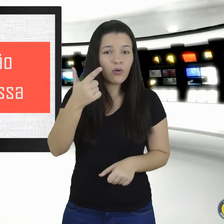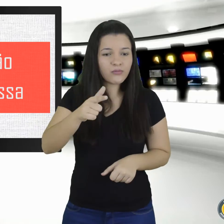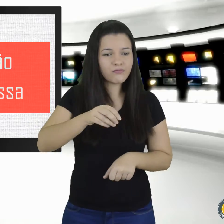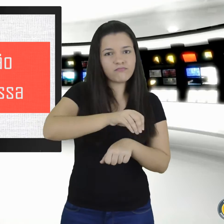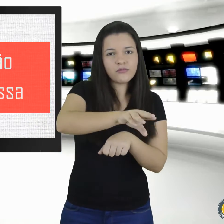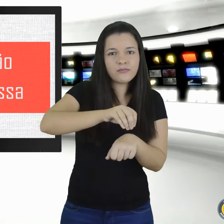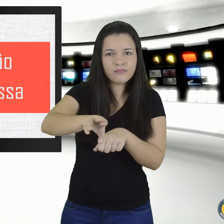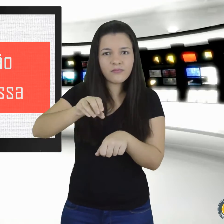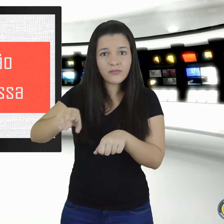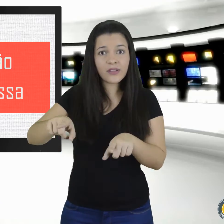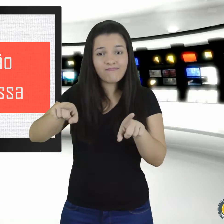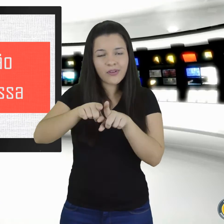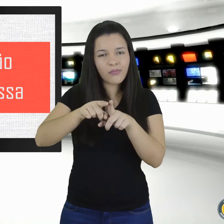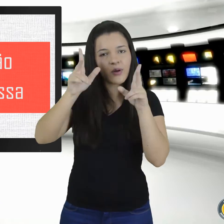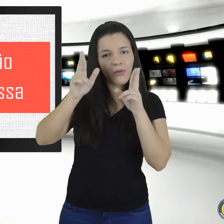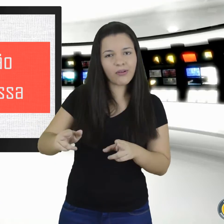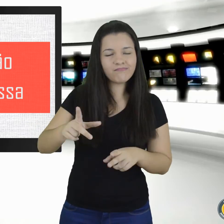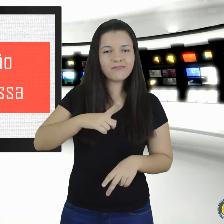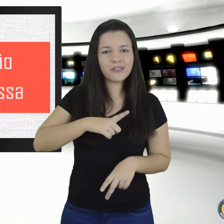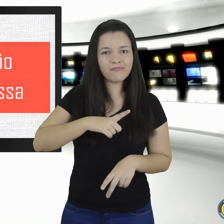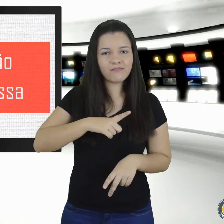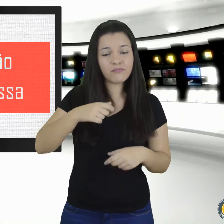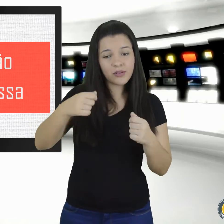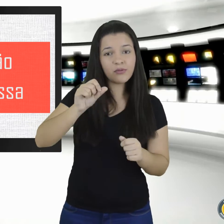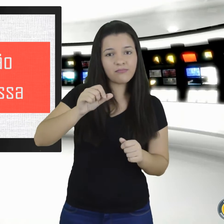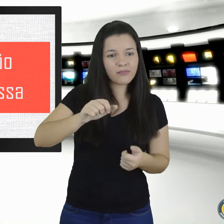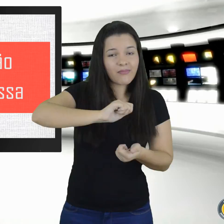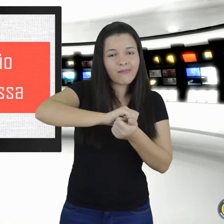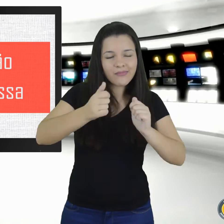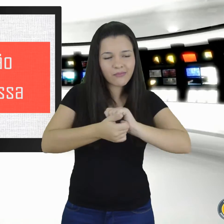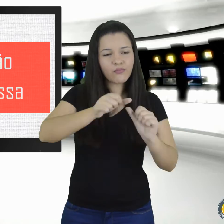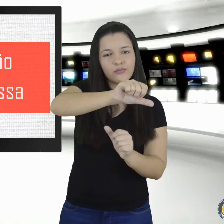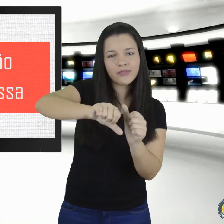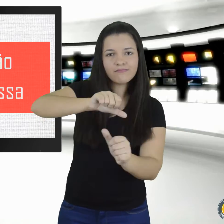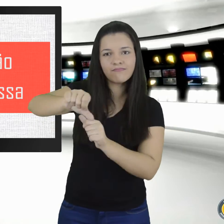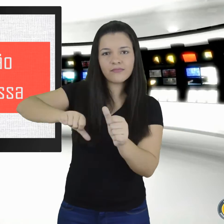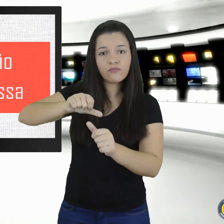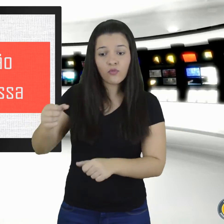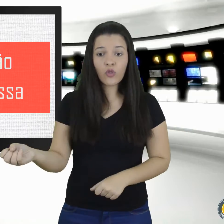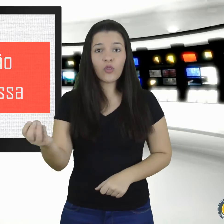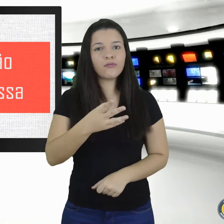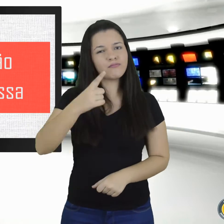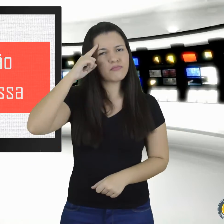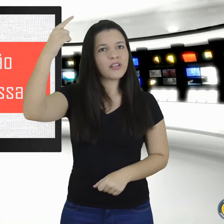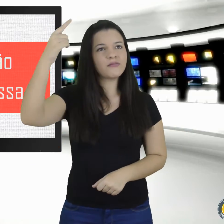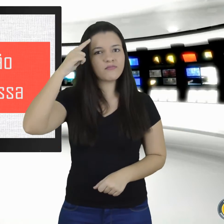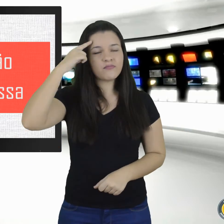segmentos também passaram por situações similares e tivemos que nos adaptar e inovar para